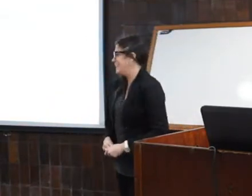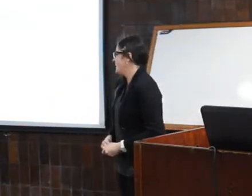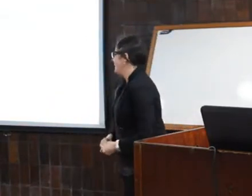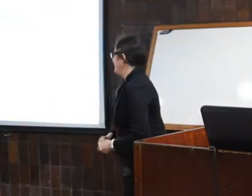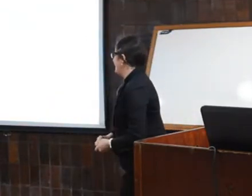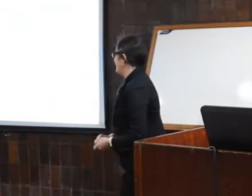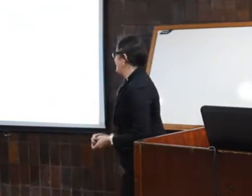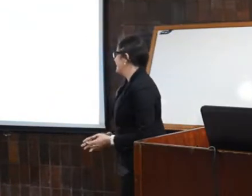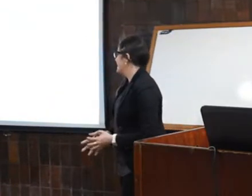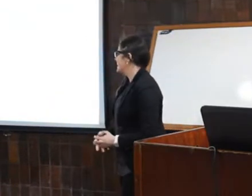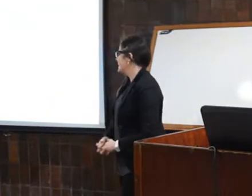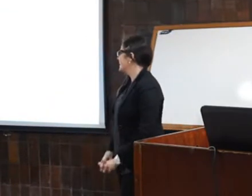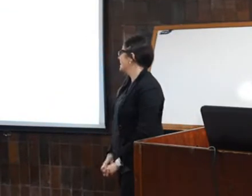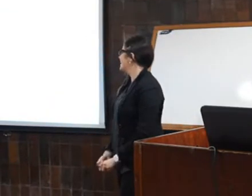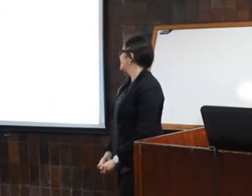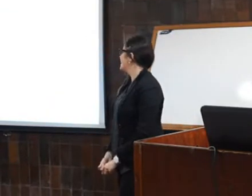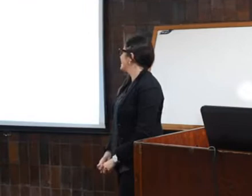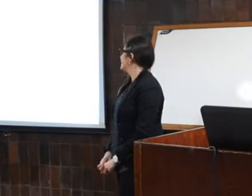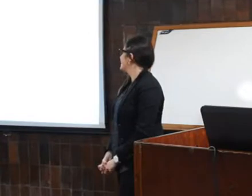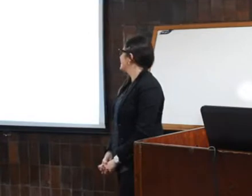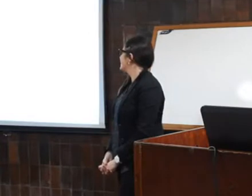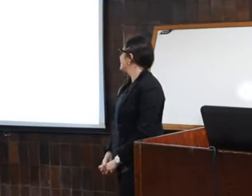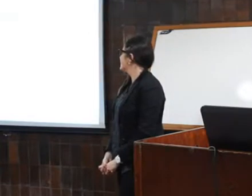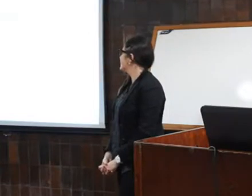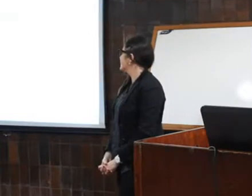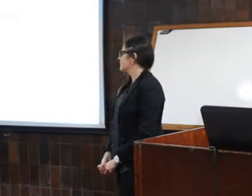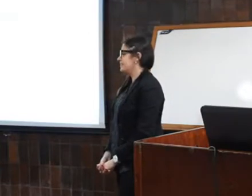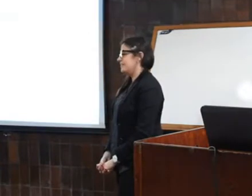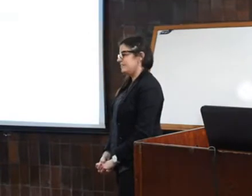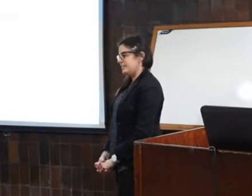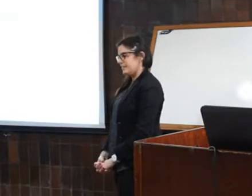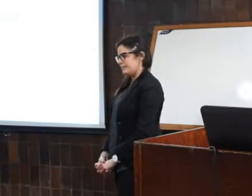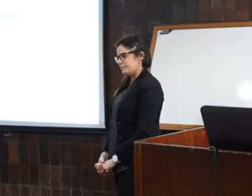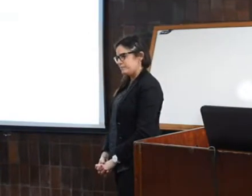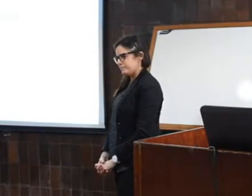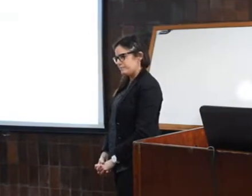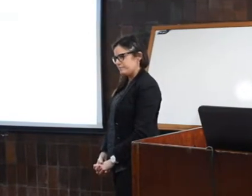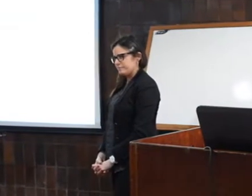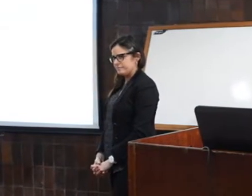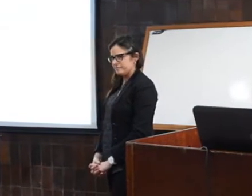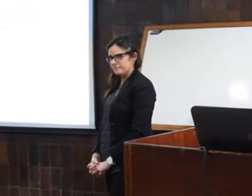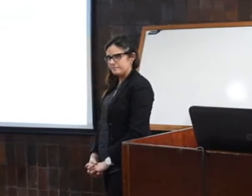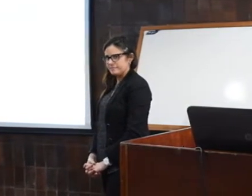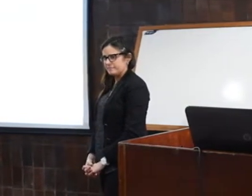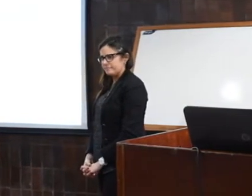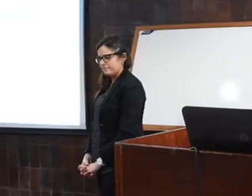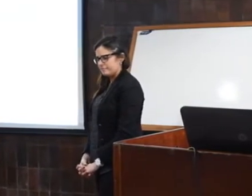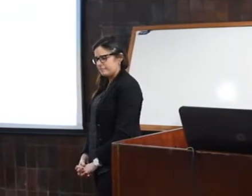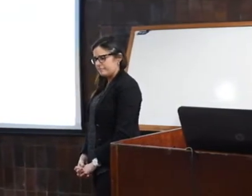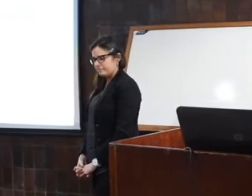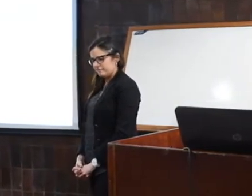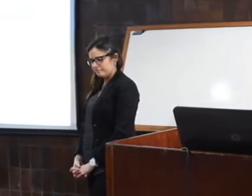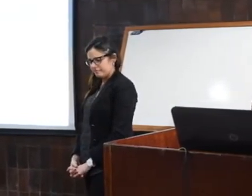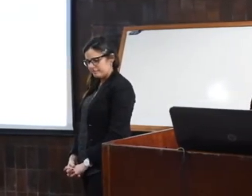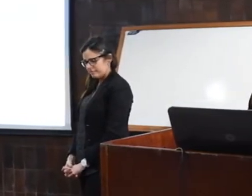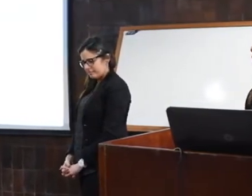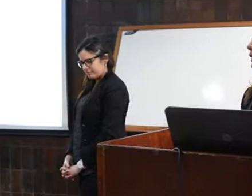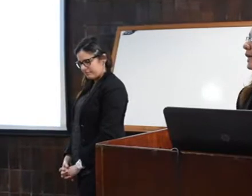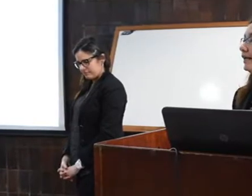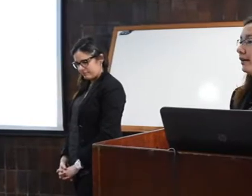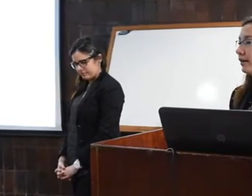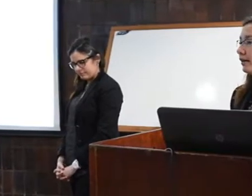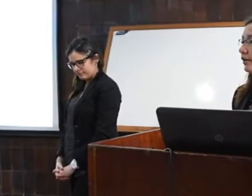solicitud de una póliza que no se ajusta el patrón normal de negocio del asegurado esto vendría a ser que no sé yo tengo una